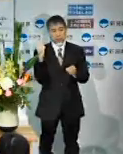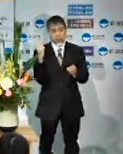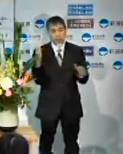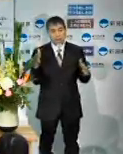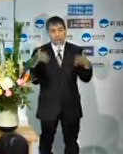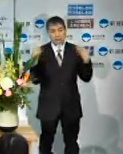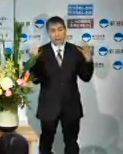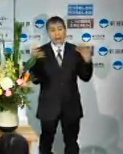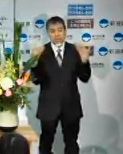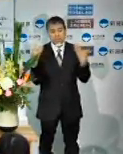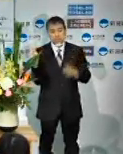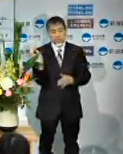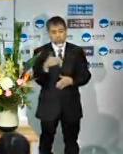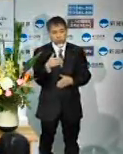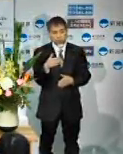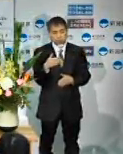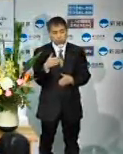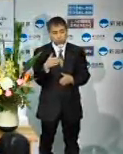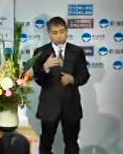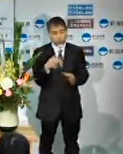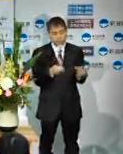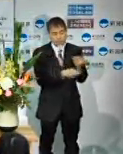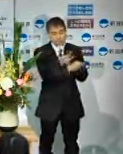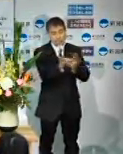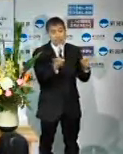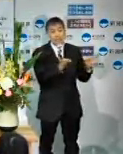ね、経済団体に、